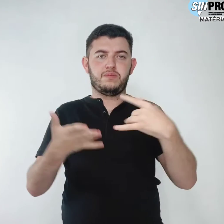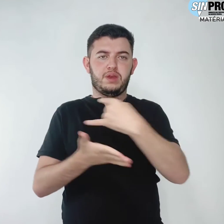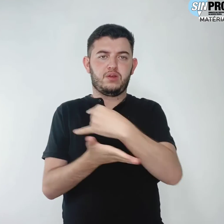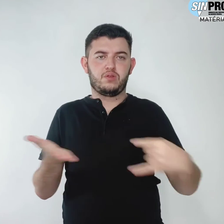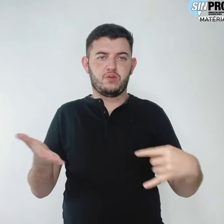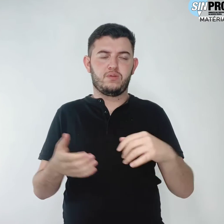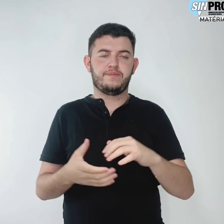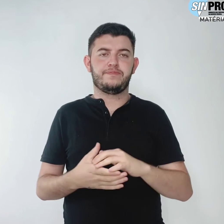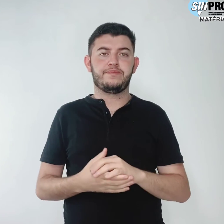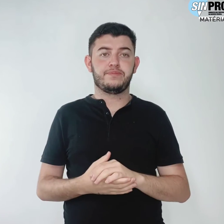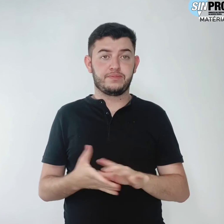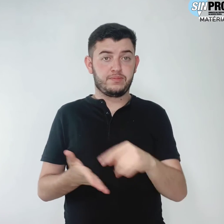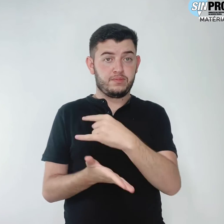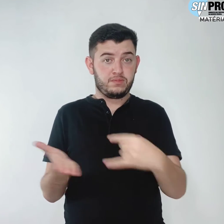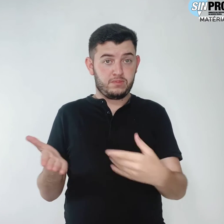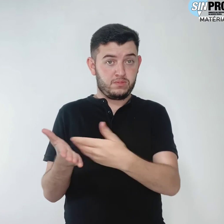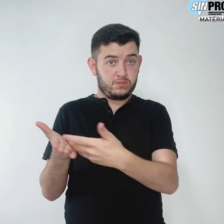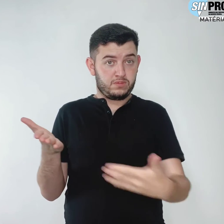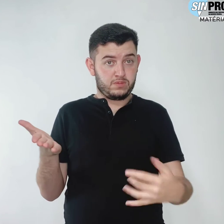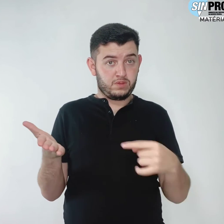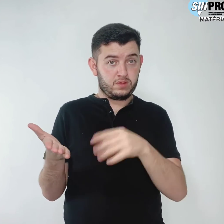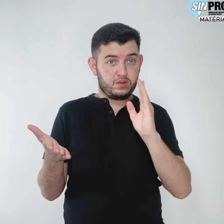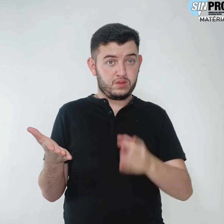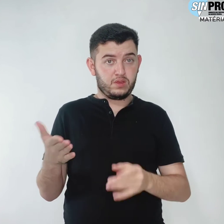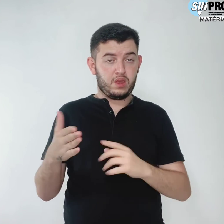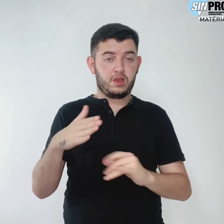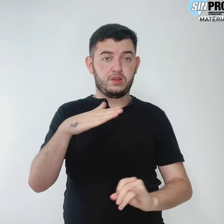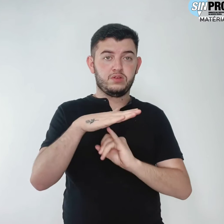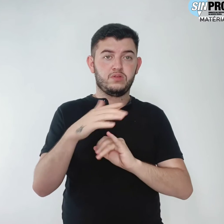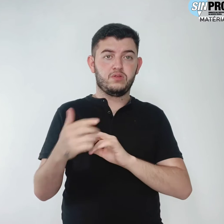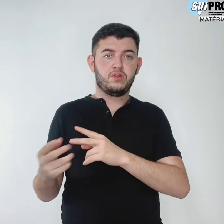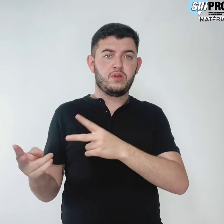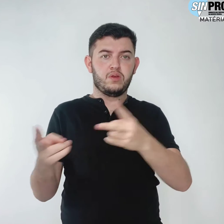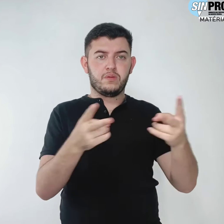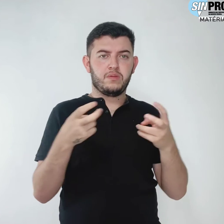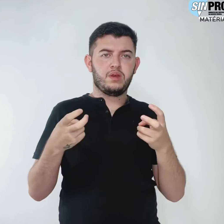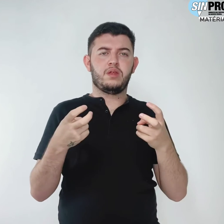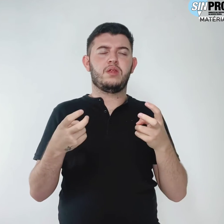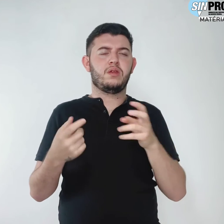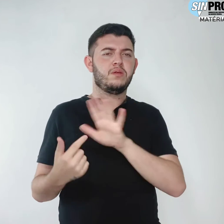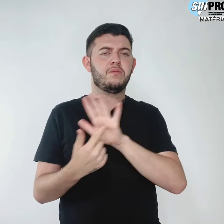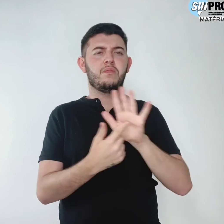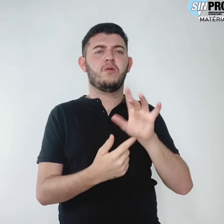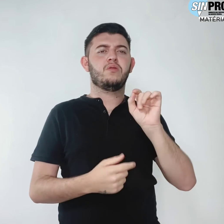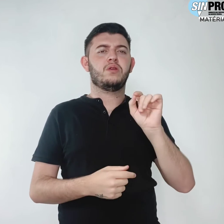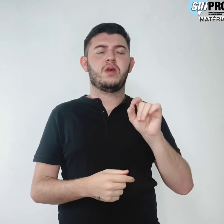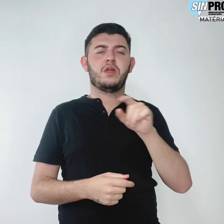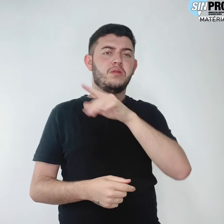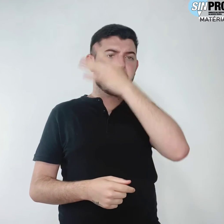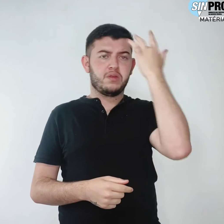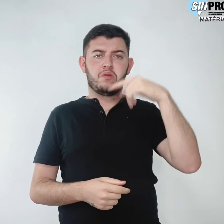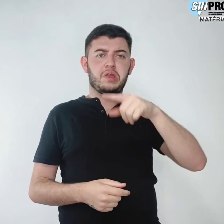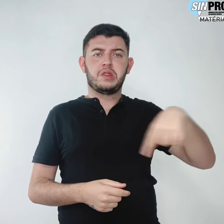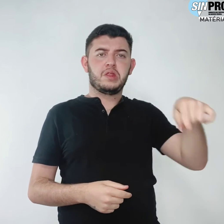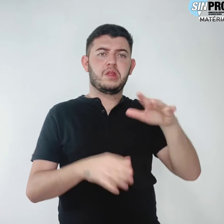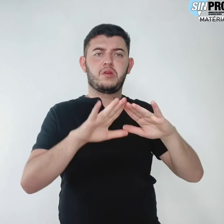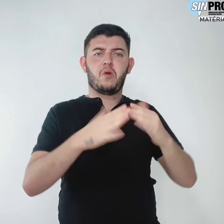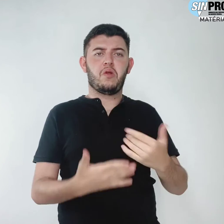nota. No documento, a entidade observa que só quem não conhece a realidade da maioria